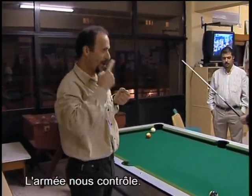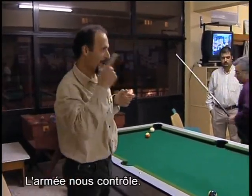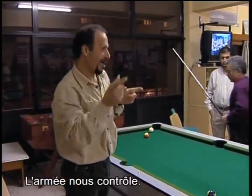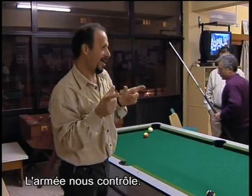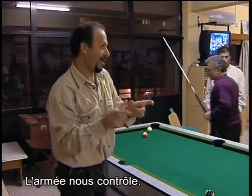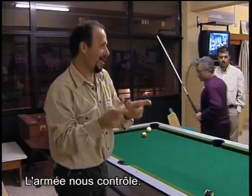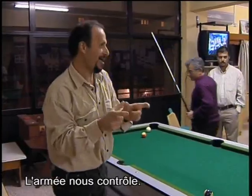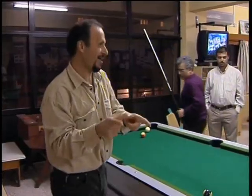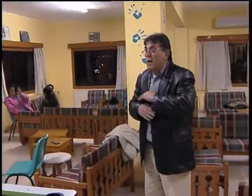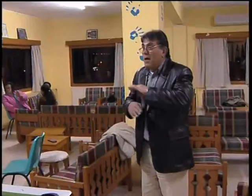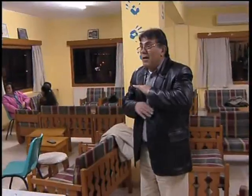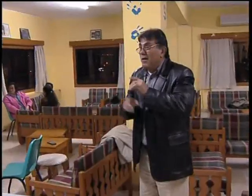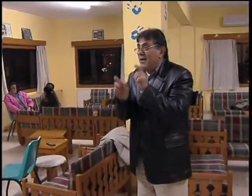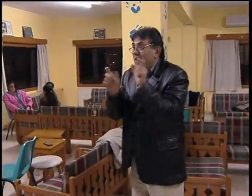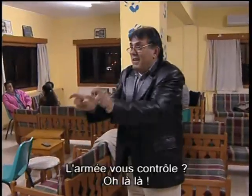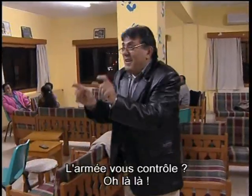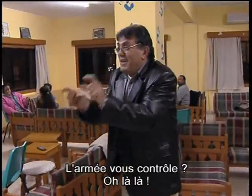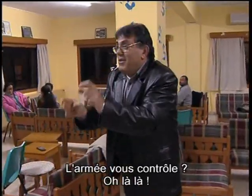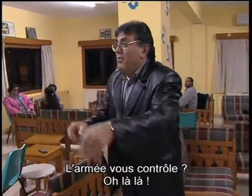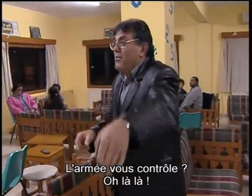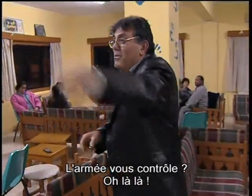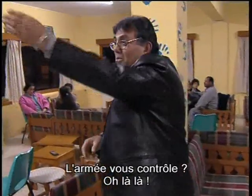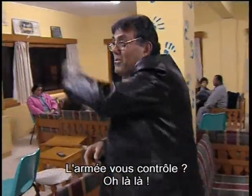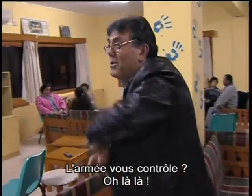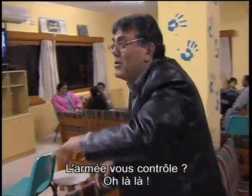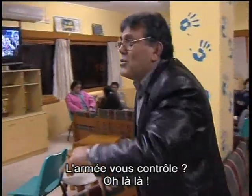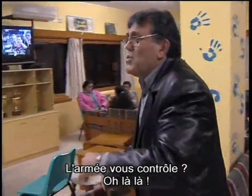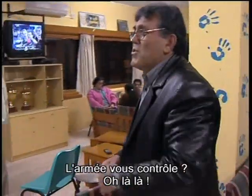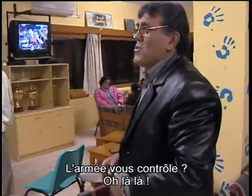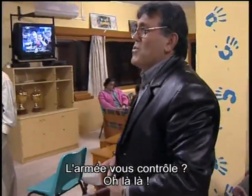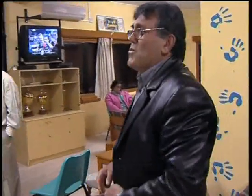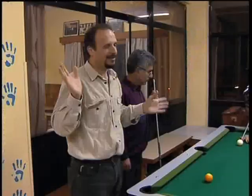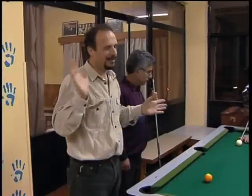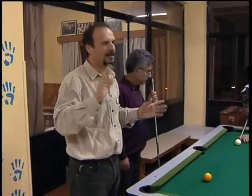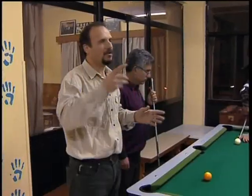Mais nous, l'armée nous contrôle. L'armée vous contrôle ?